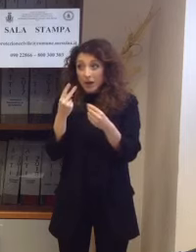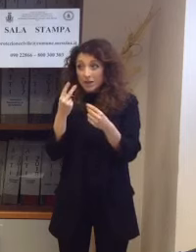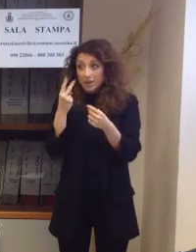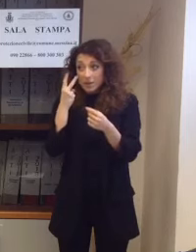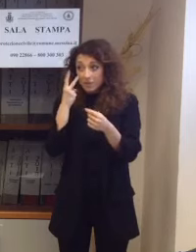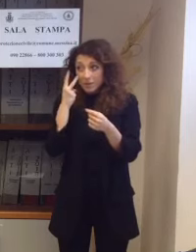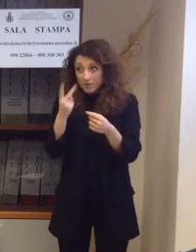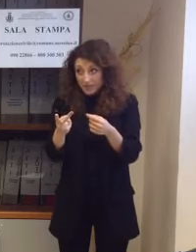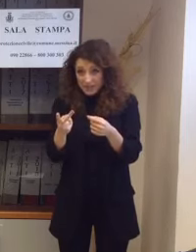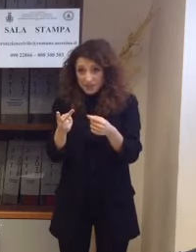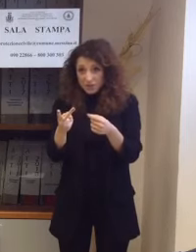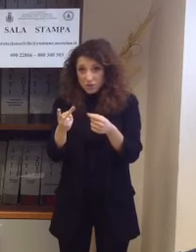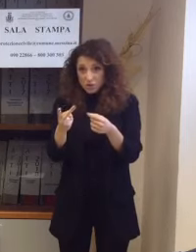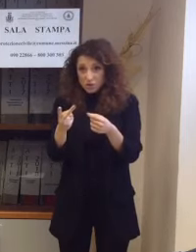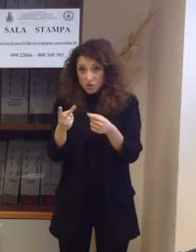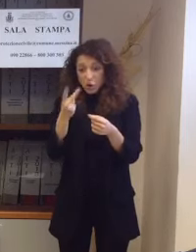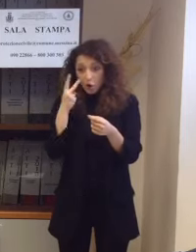ha modificato.